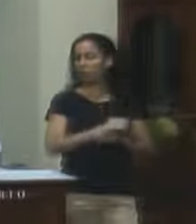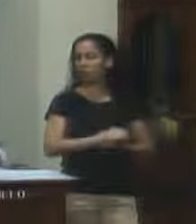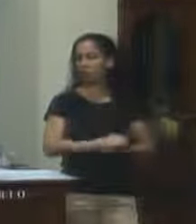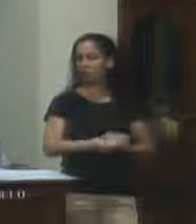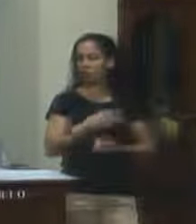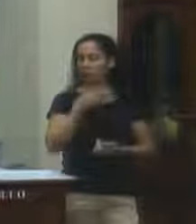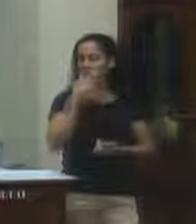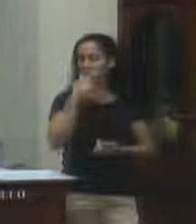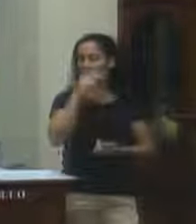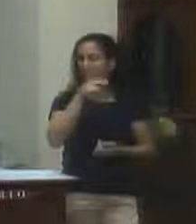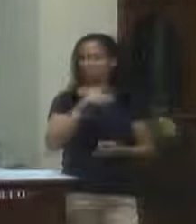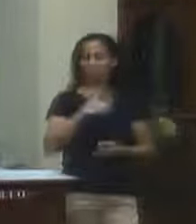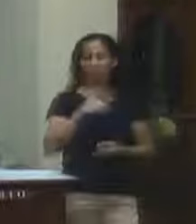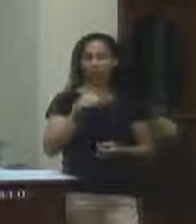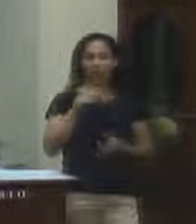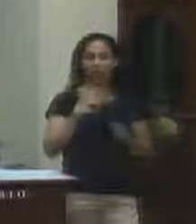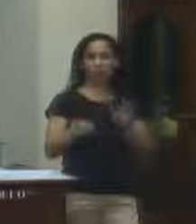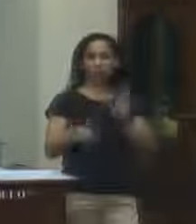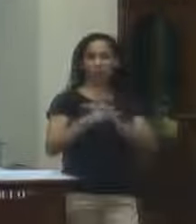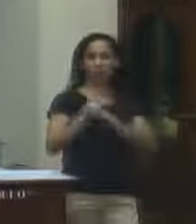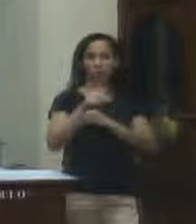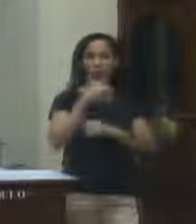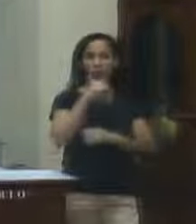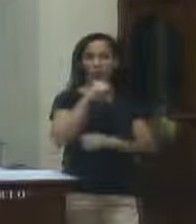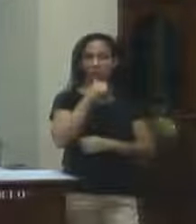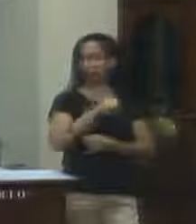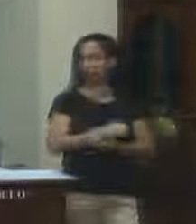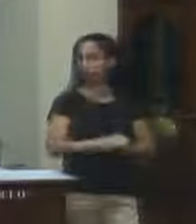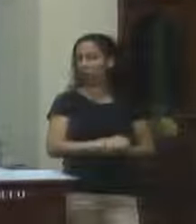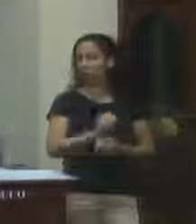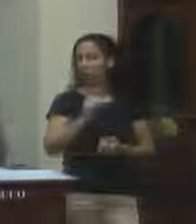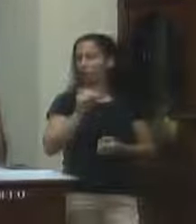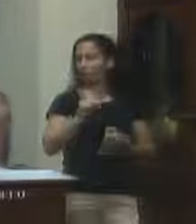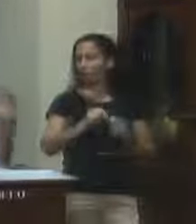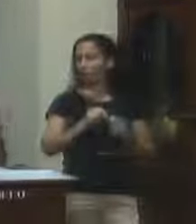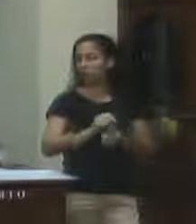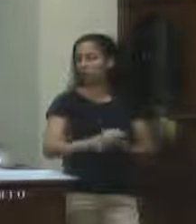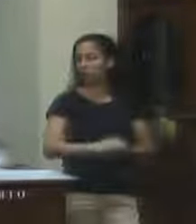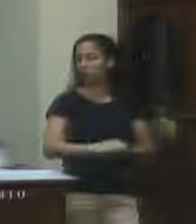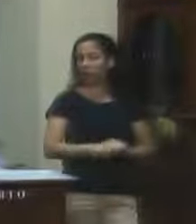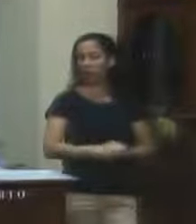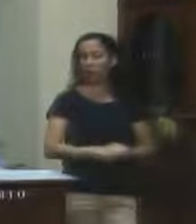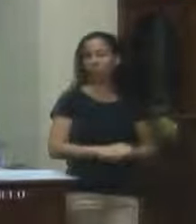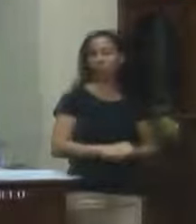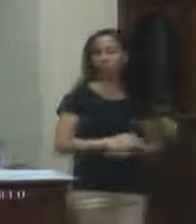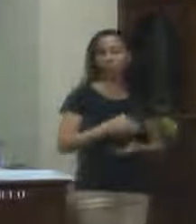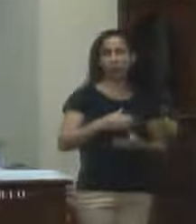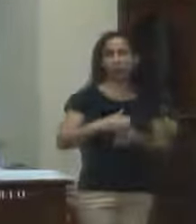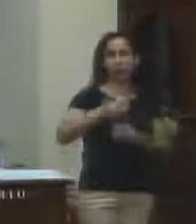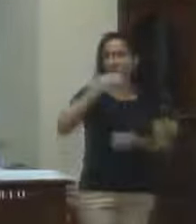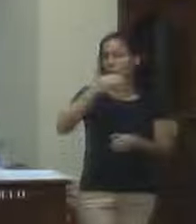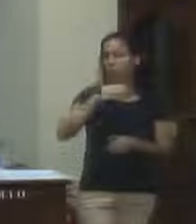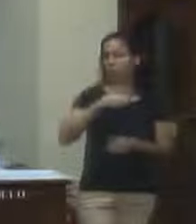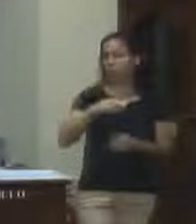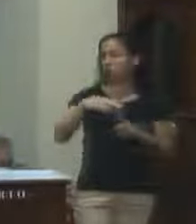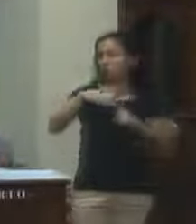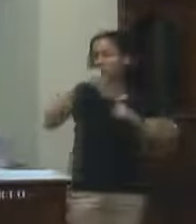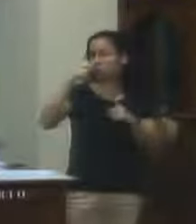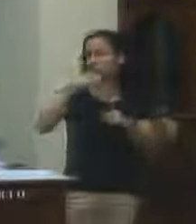vou falar com a fiscal, né, da forma que foi feita a questão das garrafas sem ponderância, sem